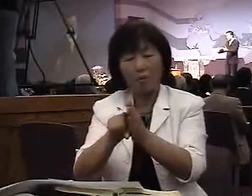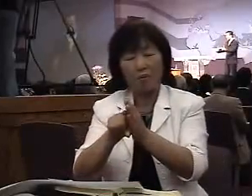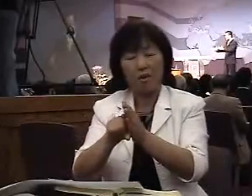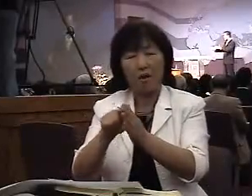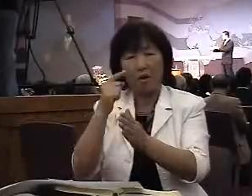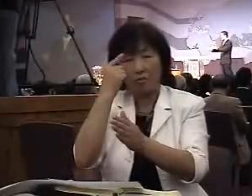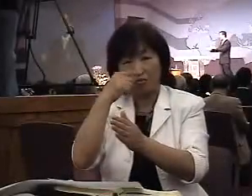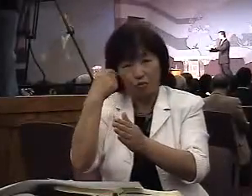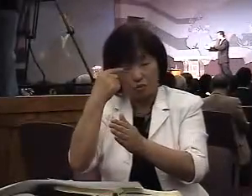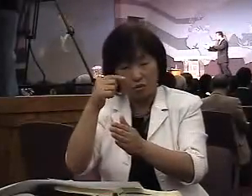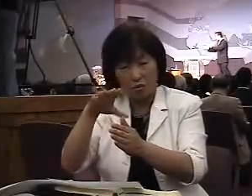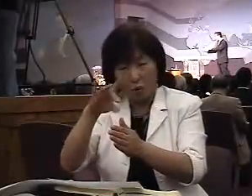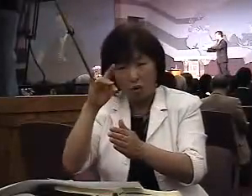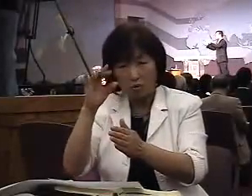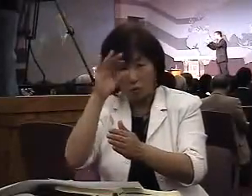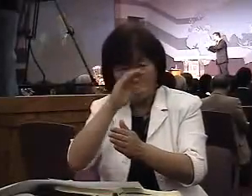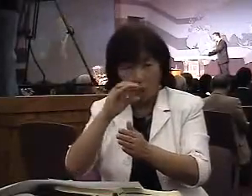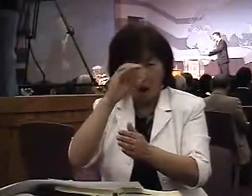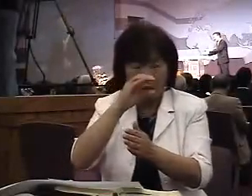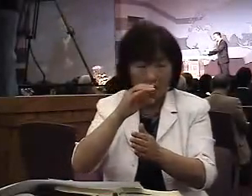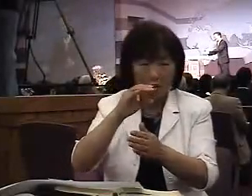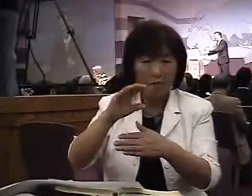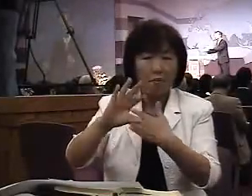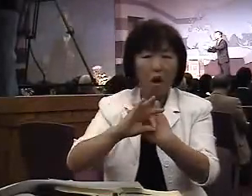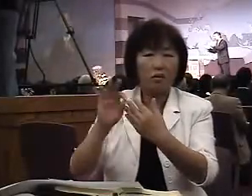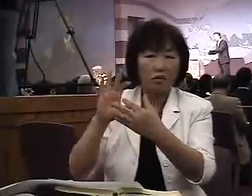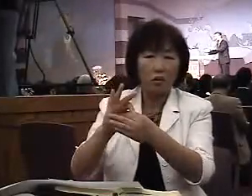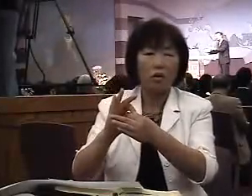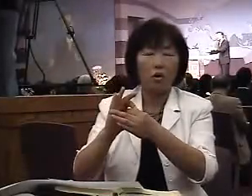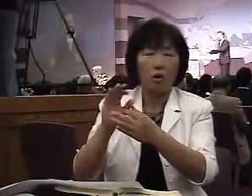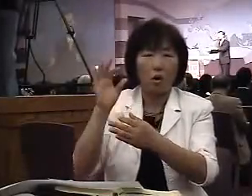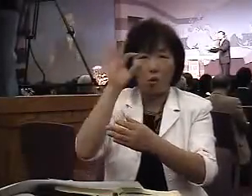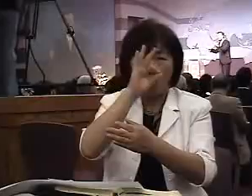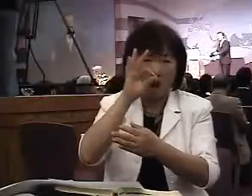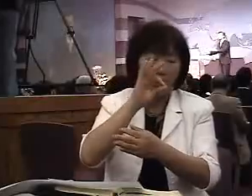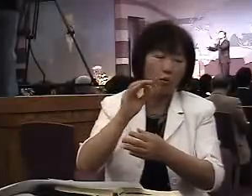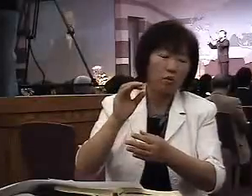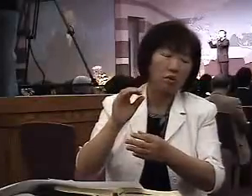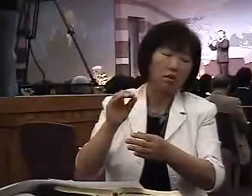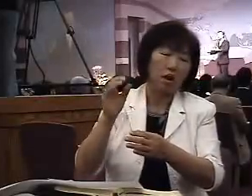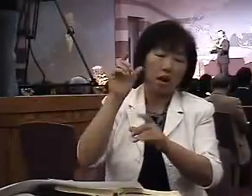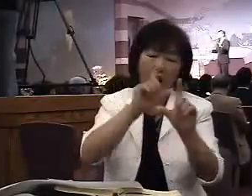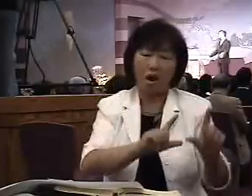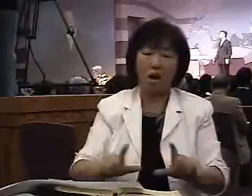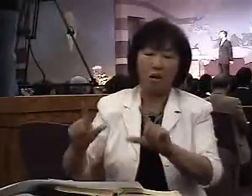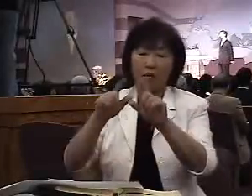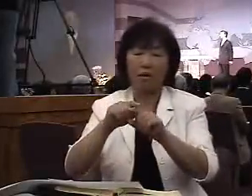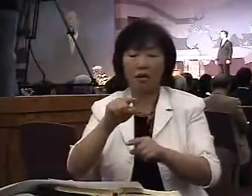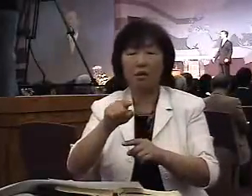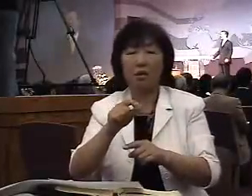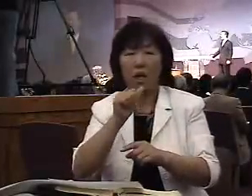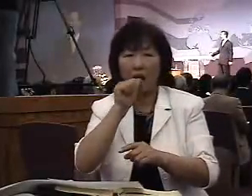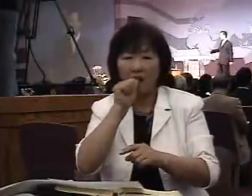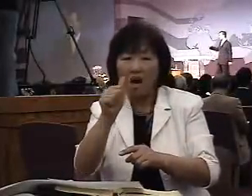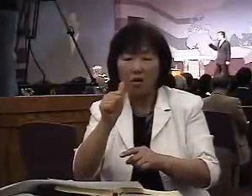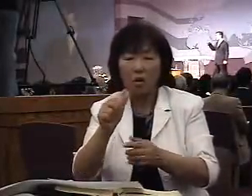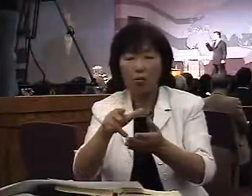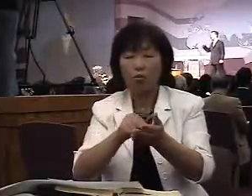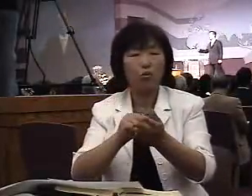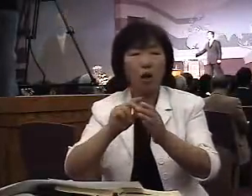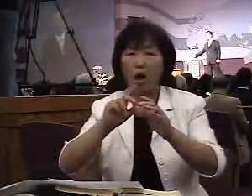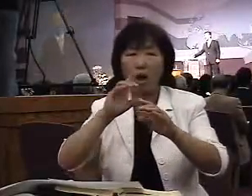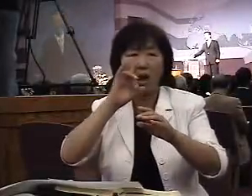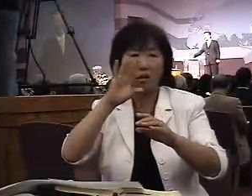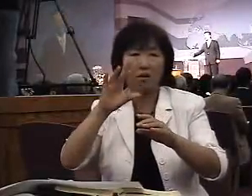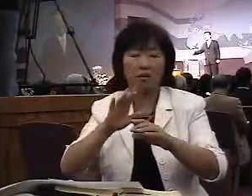눈으로 먼저 구할 것을 구하면서 살아라. 그러면은 이것이 결코 문제가 안 되는